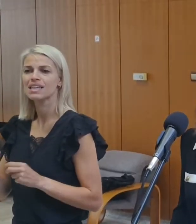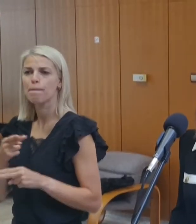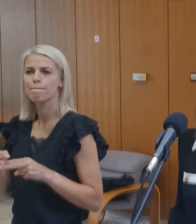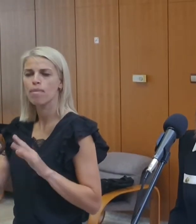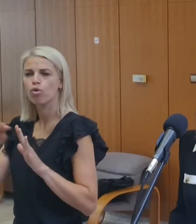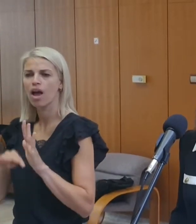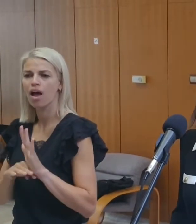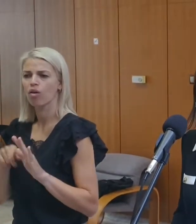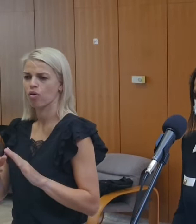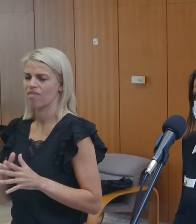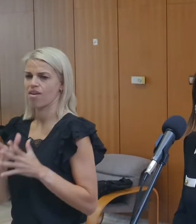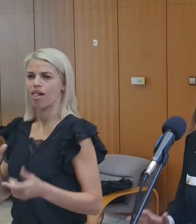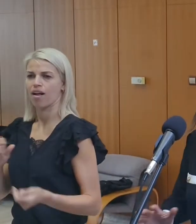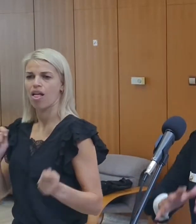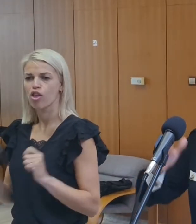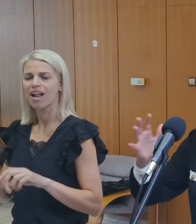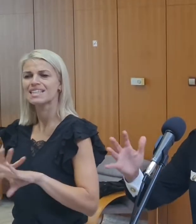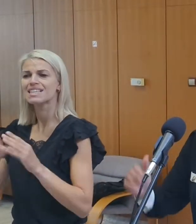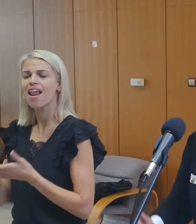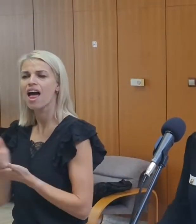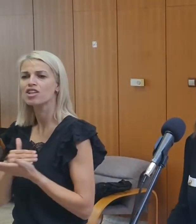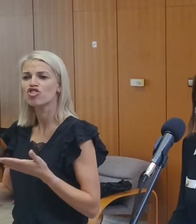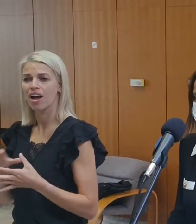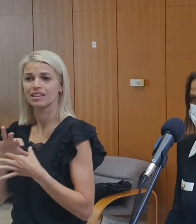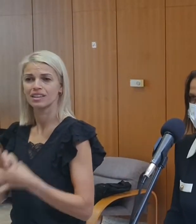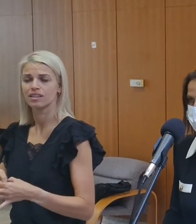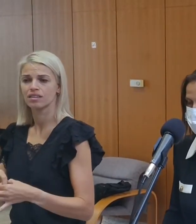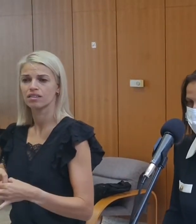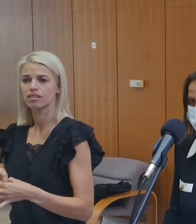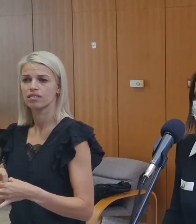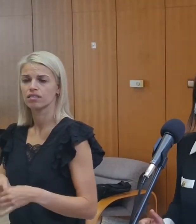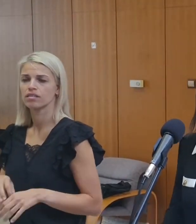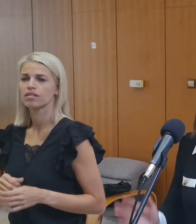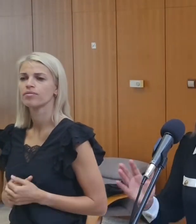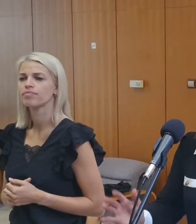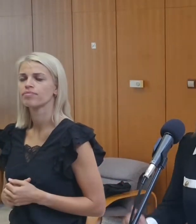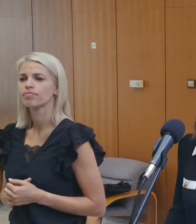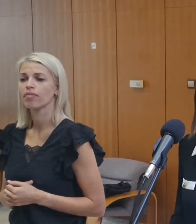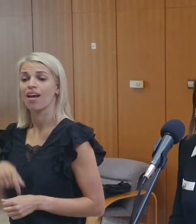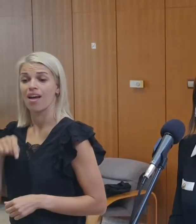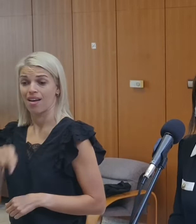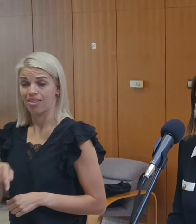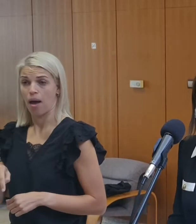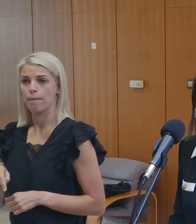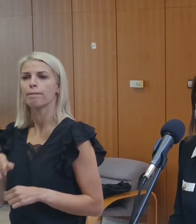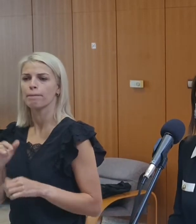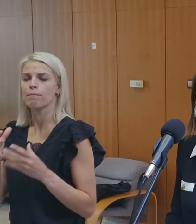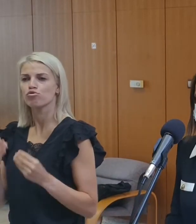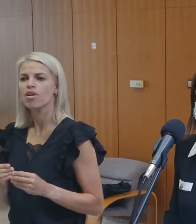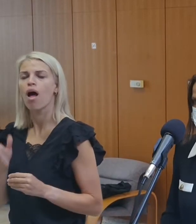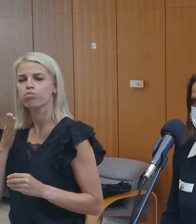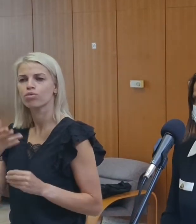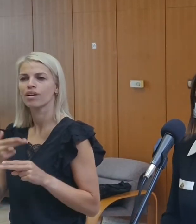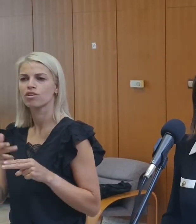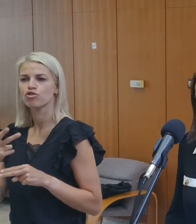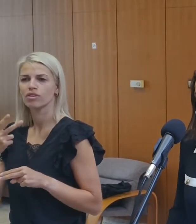ktorá vlastne prepracúva celú časť, ktorá súvisí s tým konaním, kým bez príde na súd. A tam sa rátalo aj s tým, že sa bude riešiť paragraf